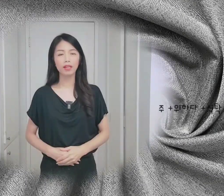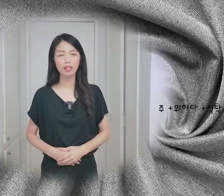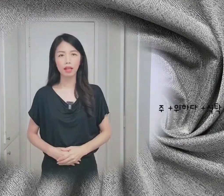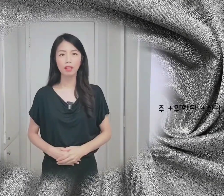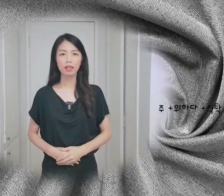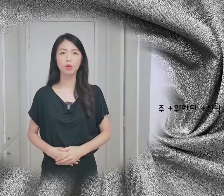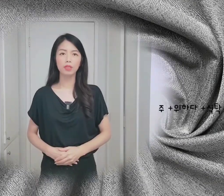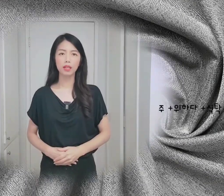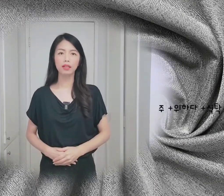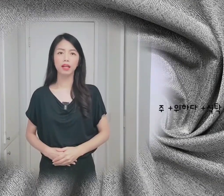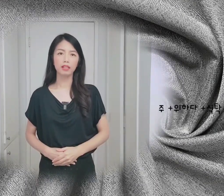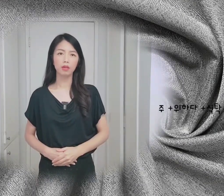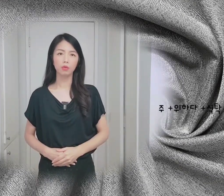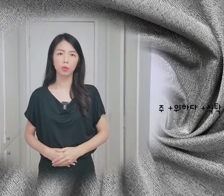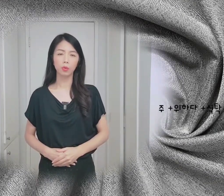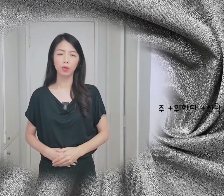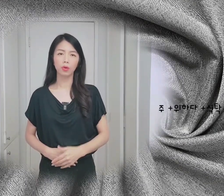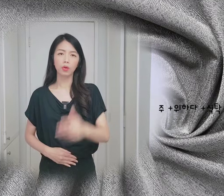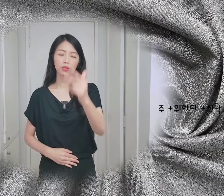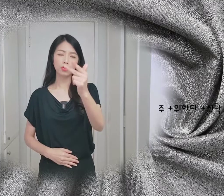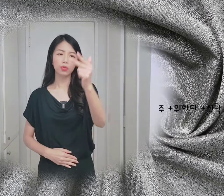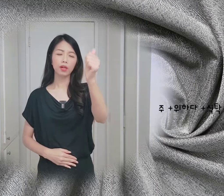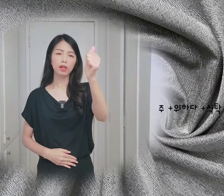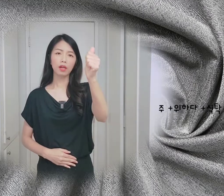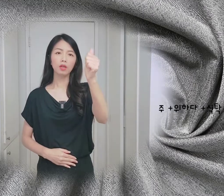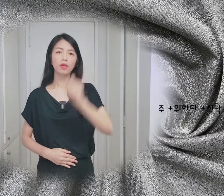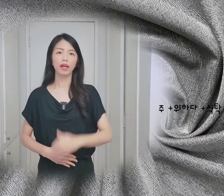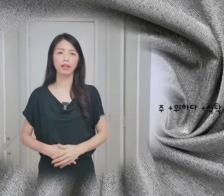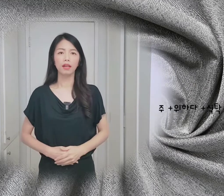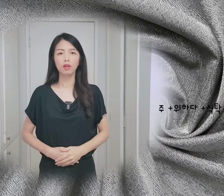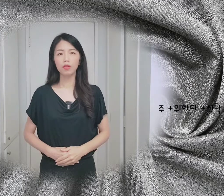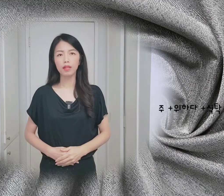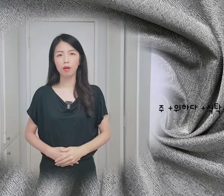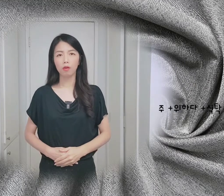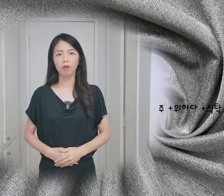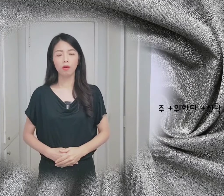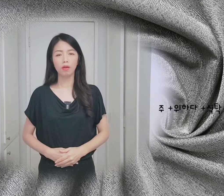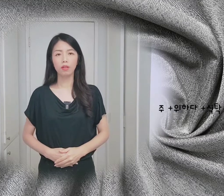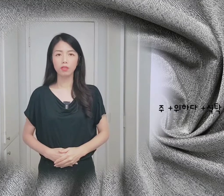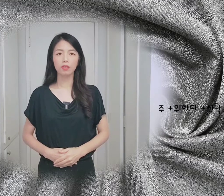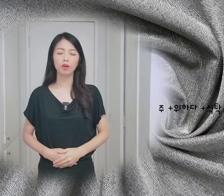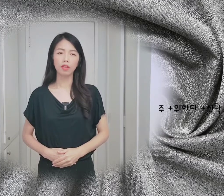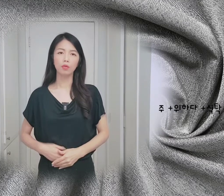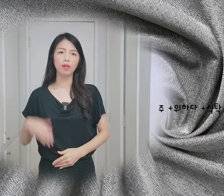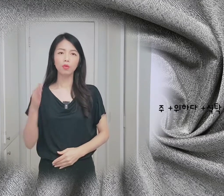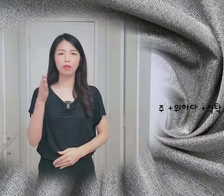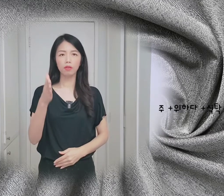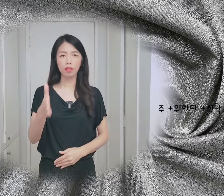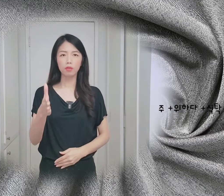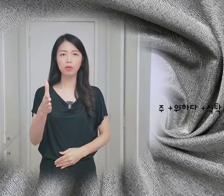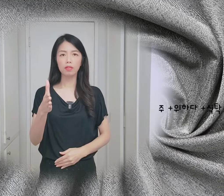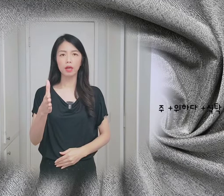주를 위한 식탁, 이곳이 나의 지성소. 주를 위한, 위에서 이런 뜻의 수어는